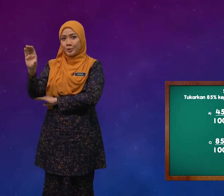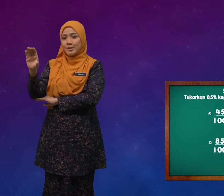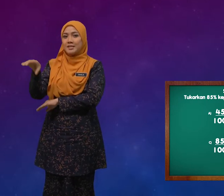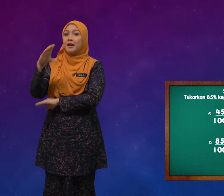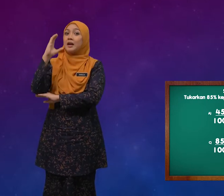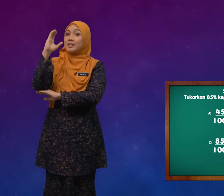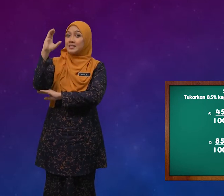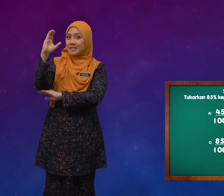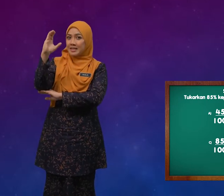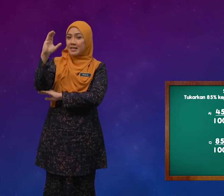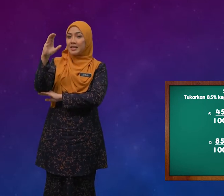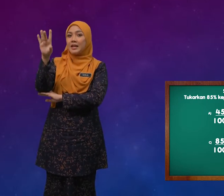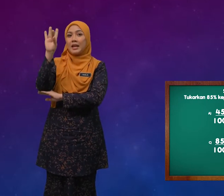65/100. C,